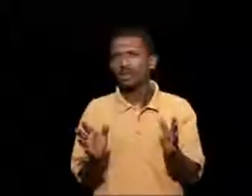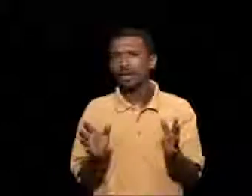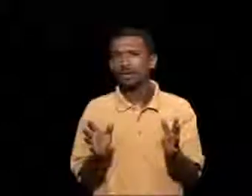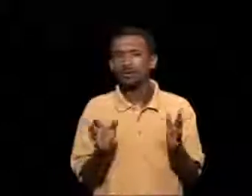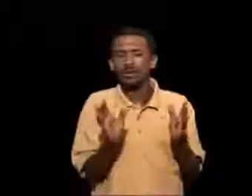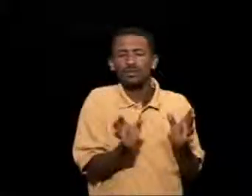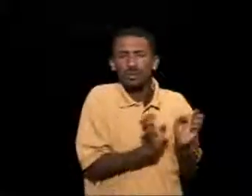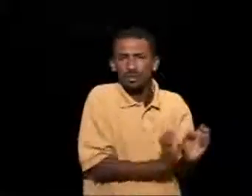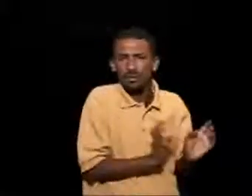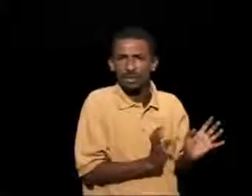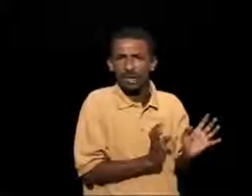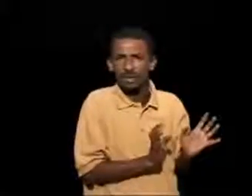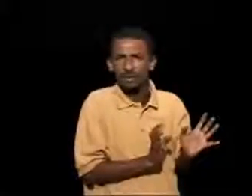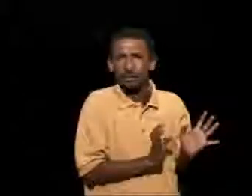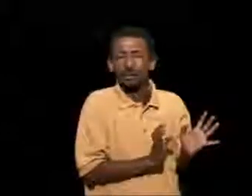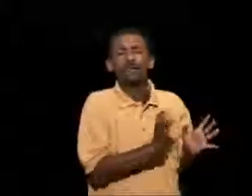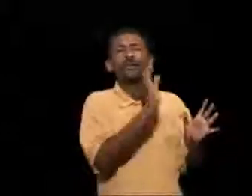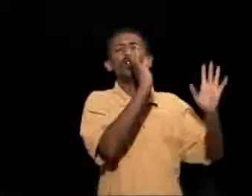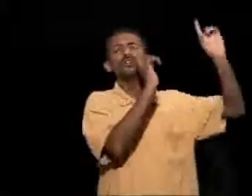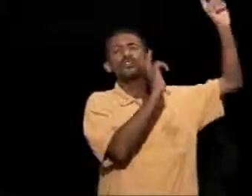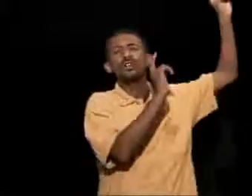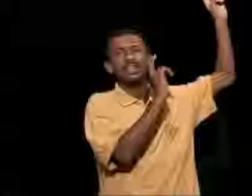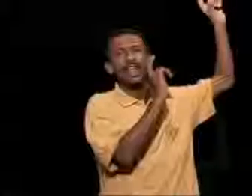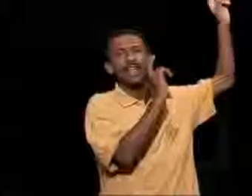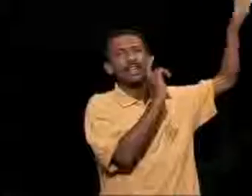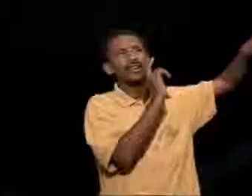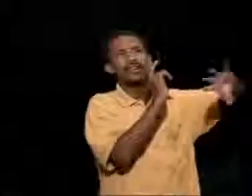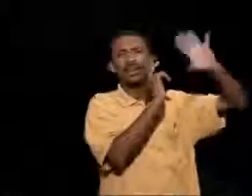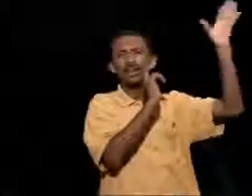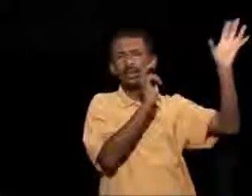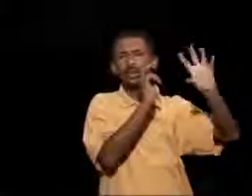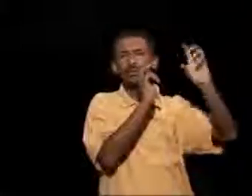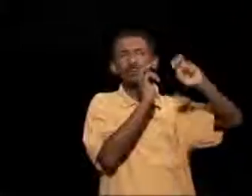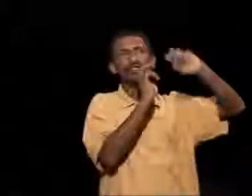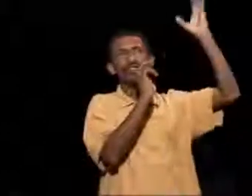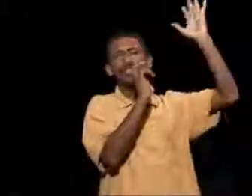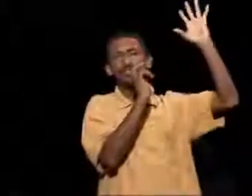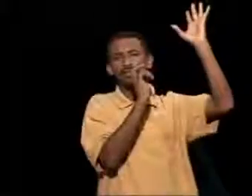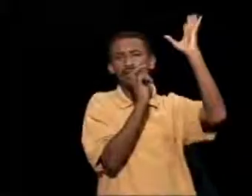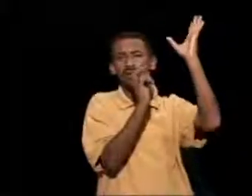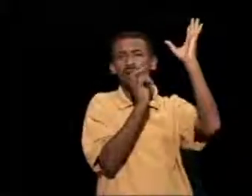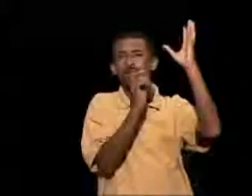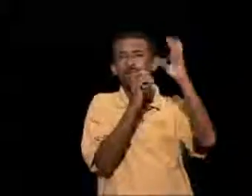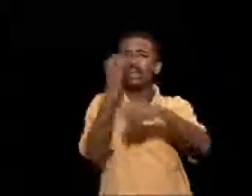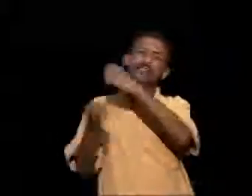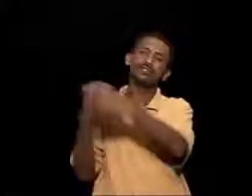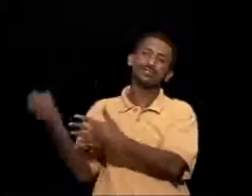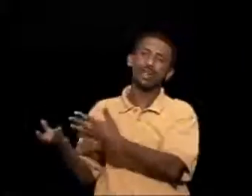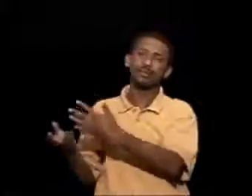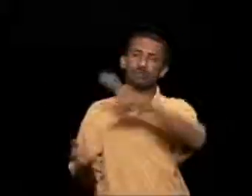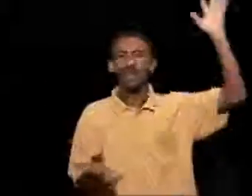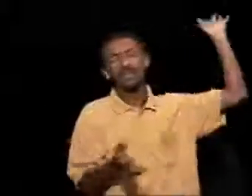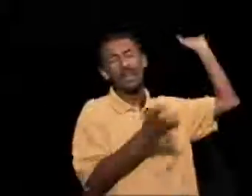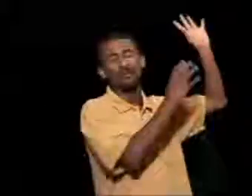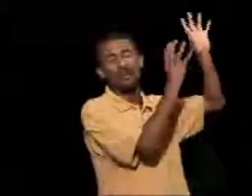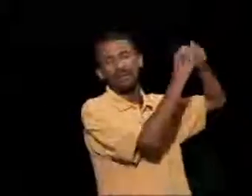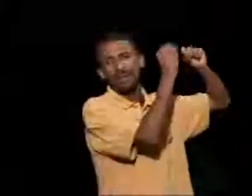አሉ። ለእነሱ ሁለት ልጆች አላቸው። ሁለቱ ልጆች ጋር ያለ እድገታቸው ጨርሶ ሌላ ልጅ ይወልዳሉ። ባልና ማነው